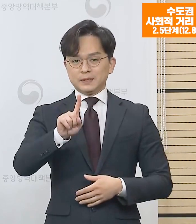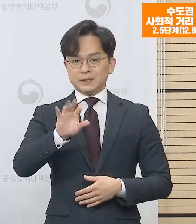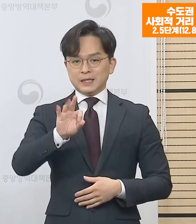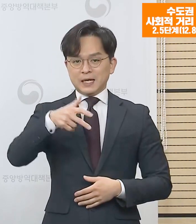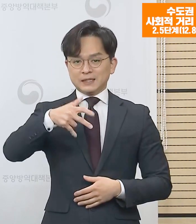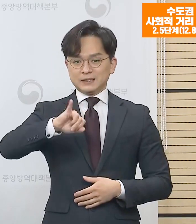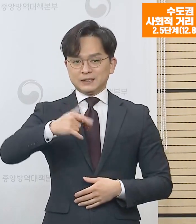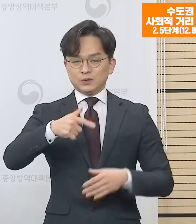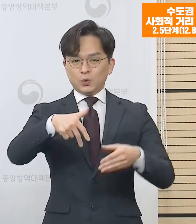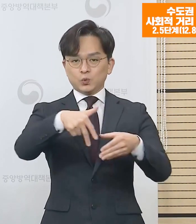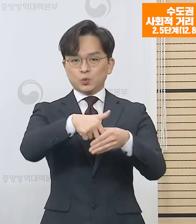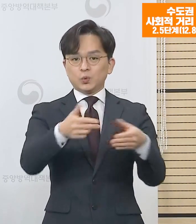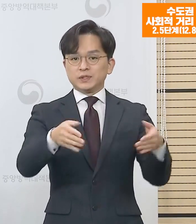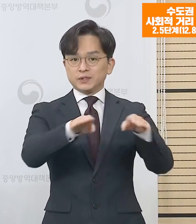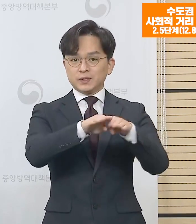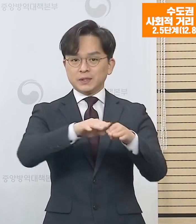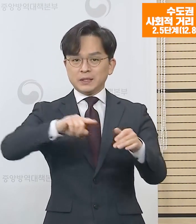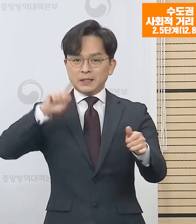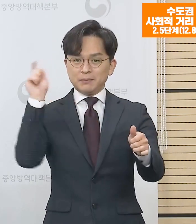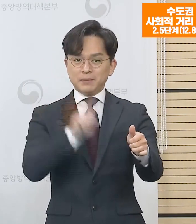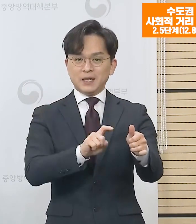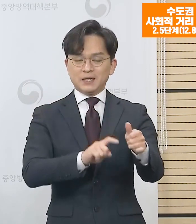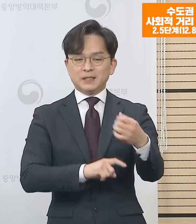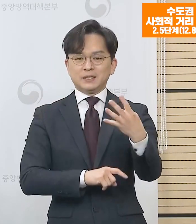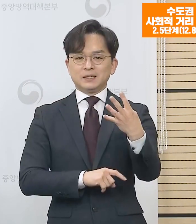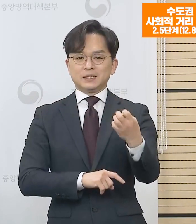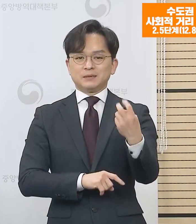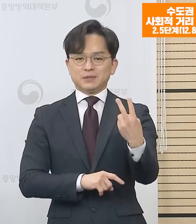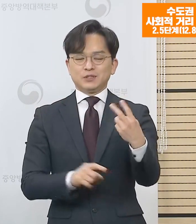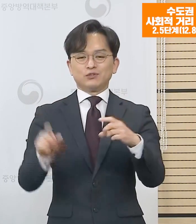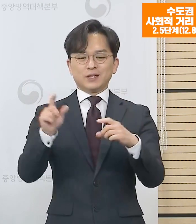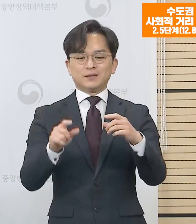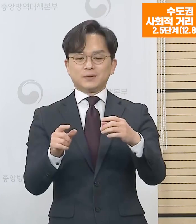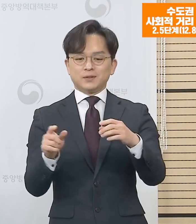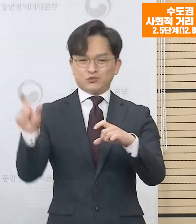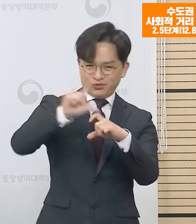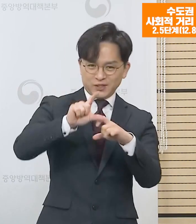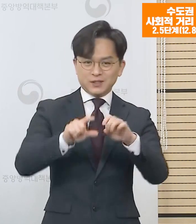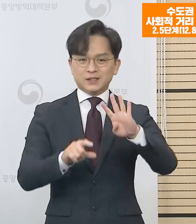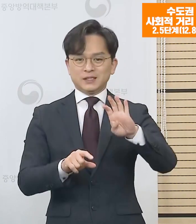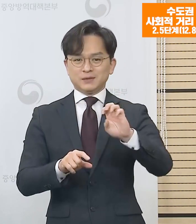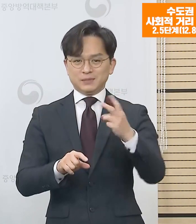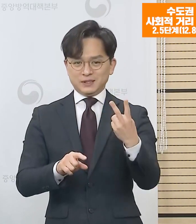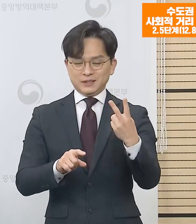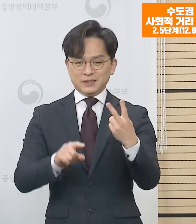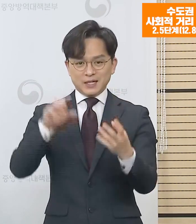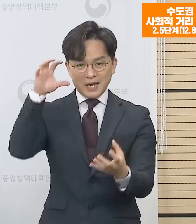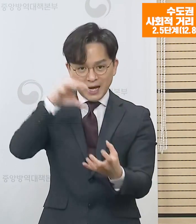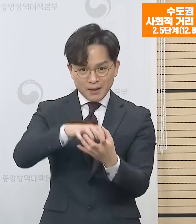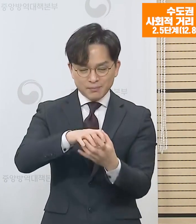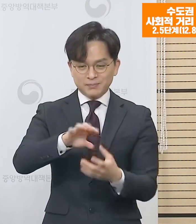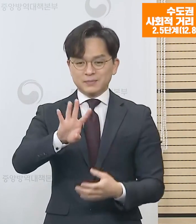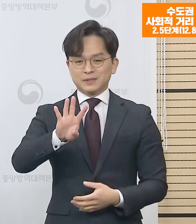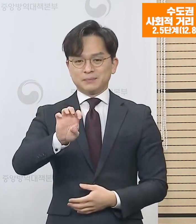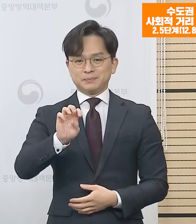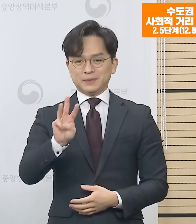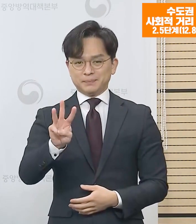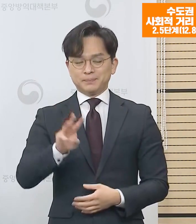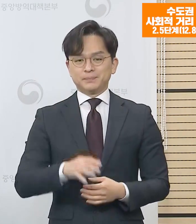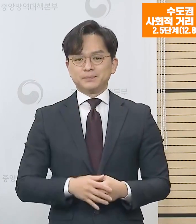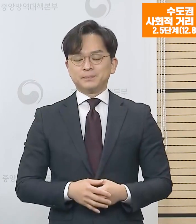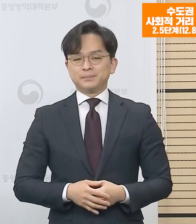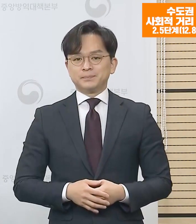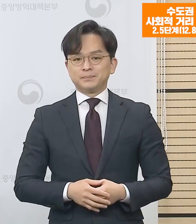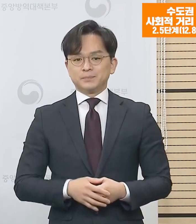종교시설과 관련해서 총 42명이 추가로 확진되어 누적으로 43명이 확인된 상황입니다.